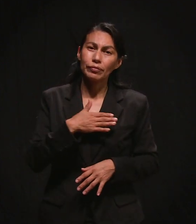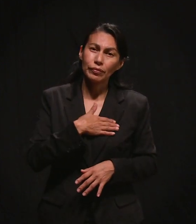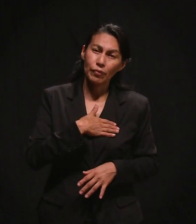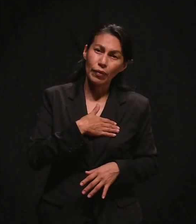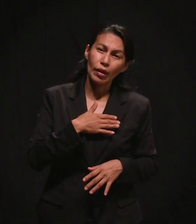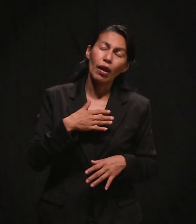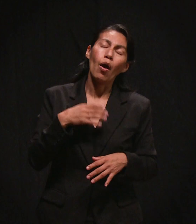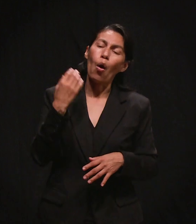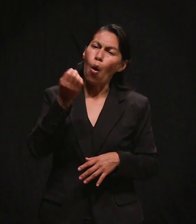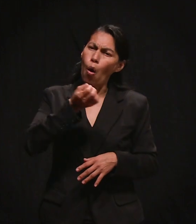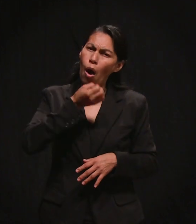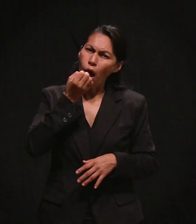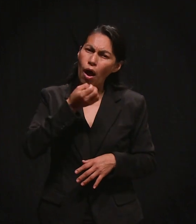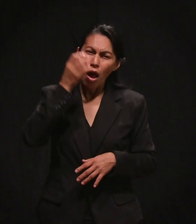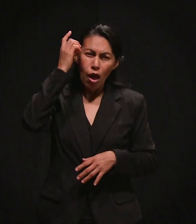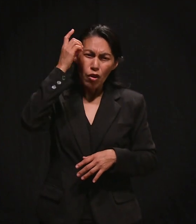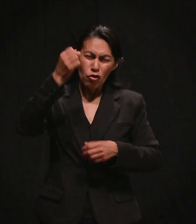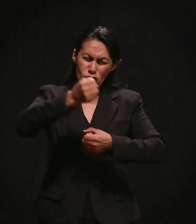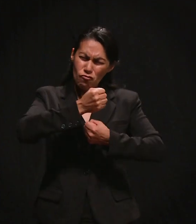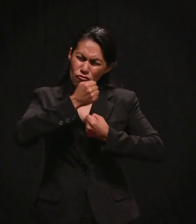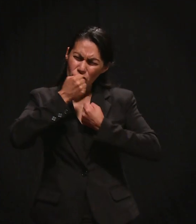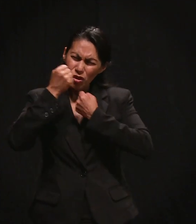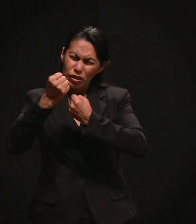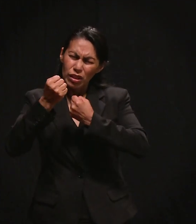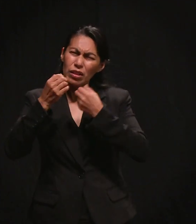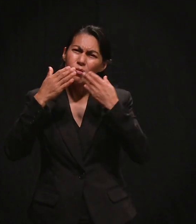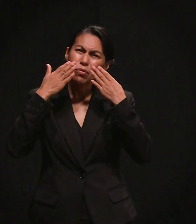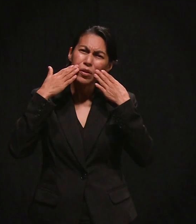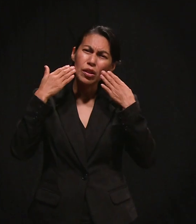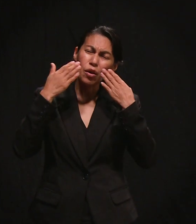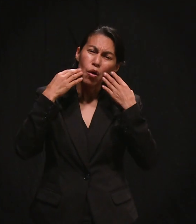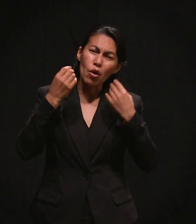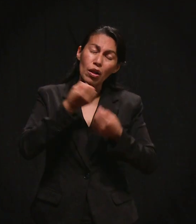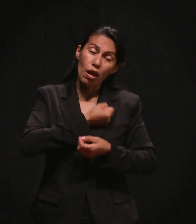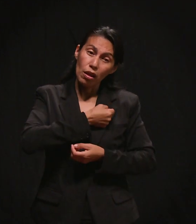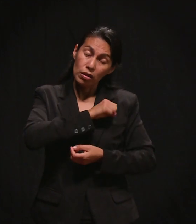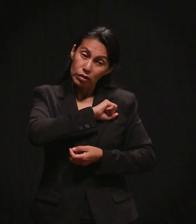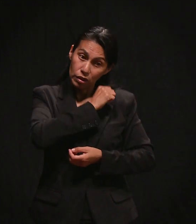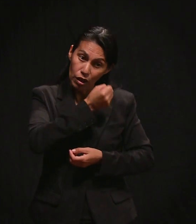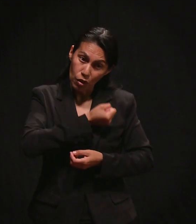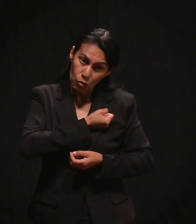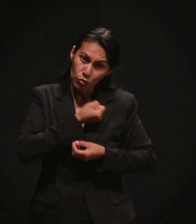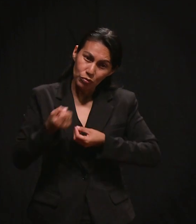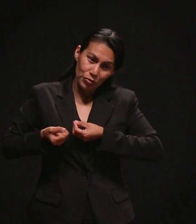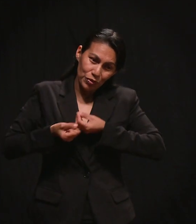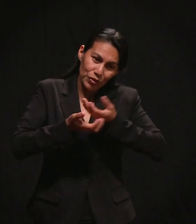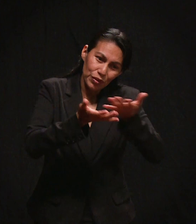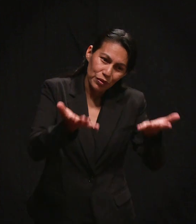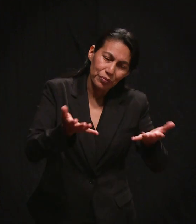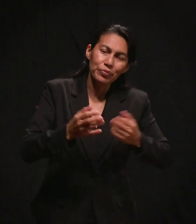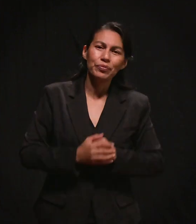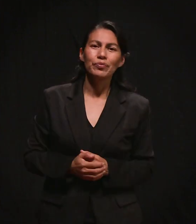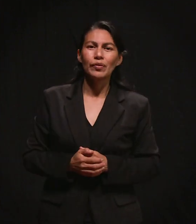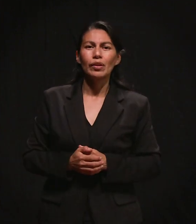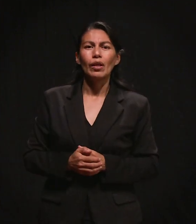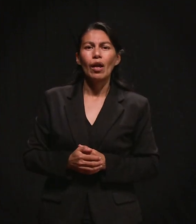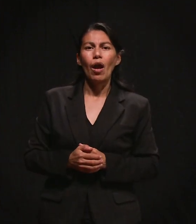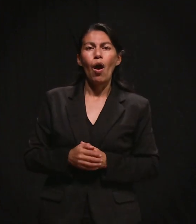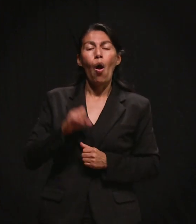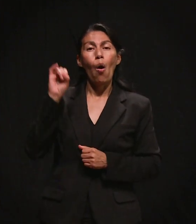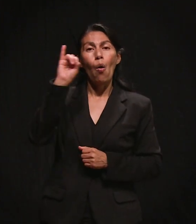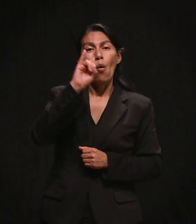dé la fortaleza conforme a su misericordia, su salud también. El jueves 20 va a estar